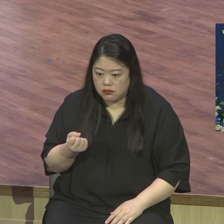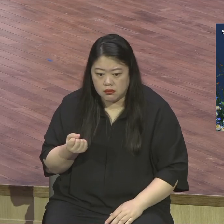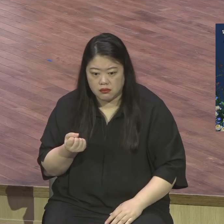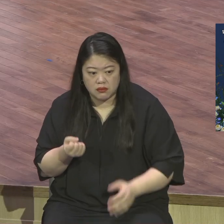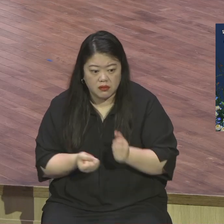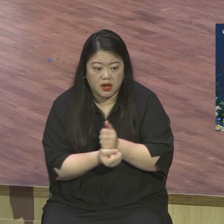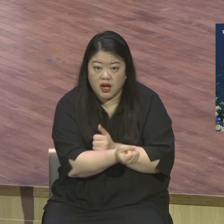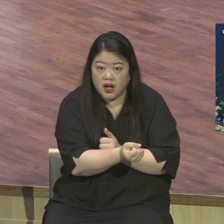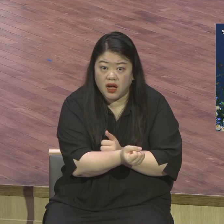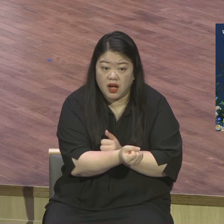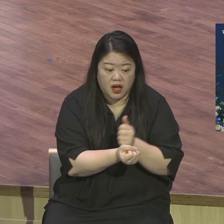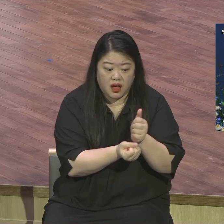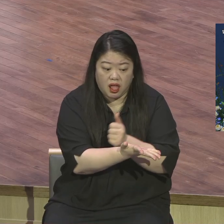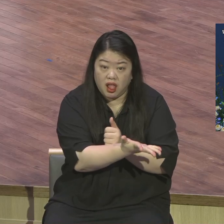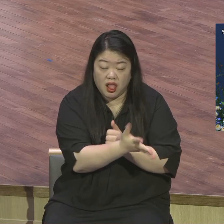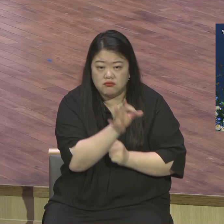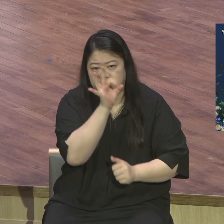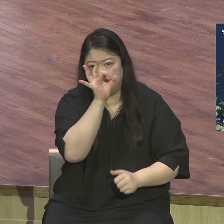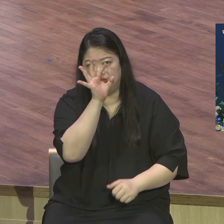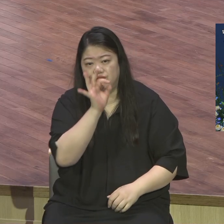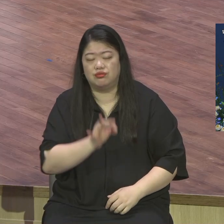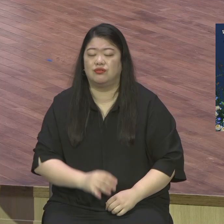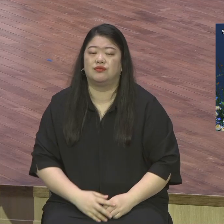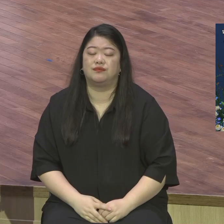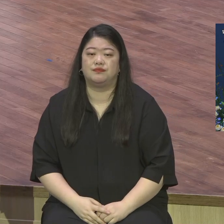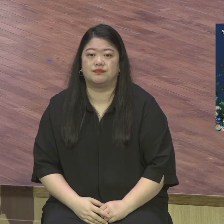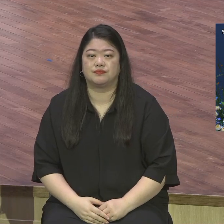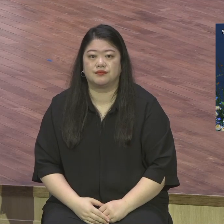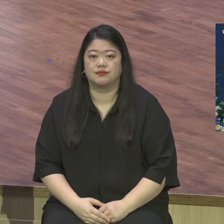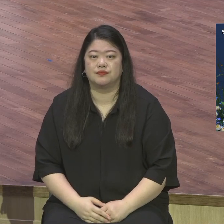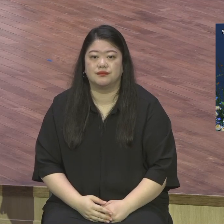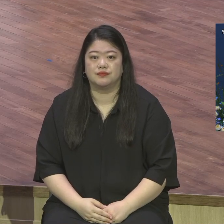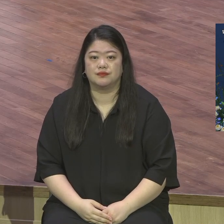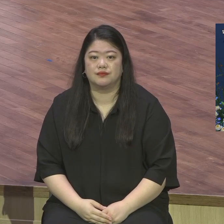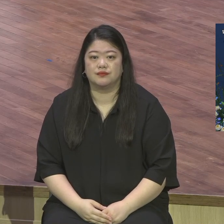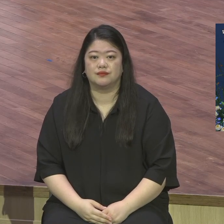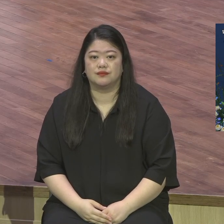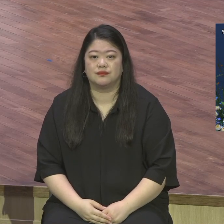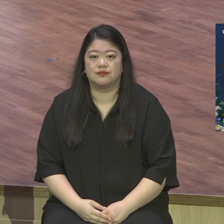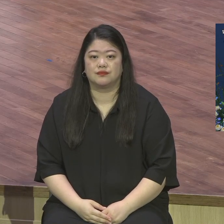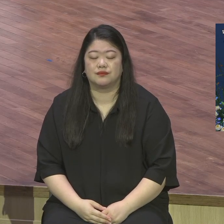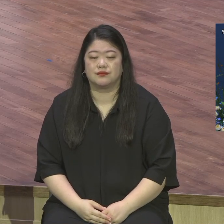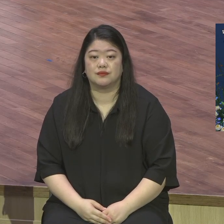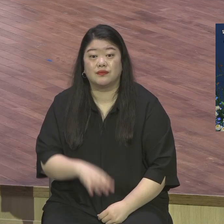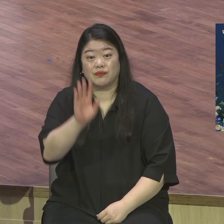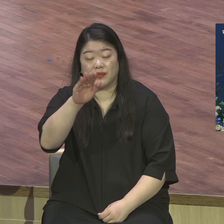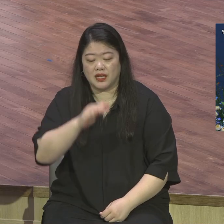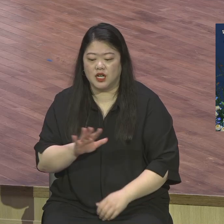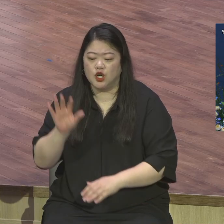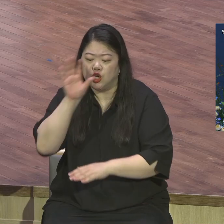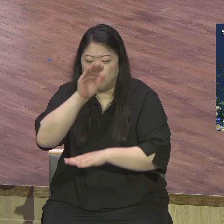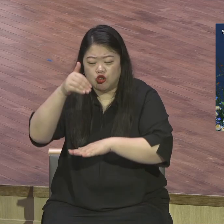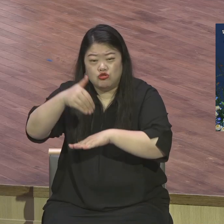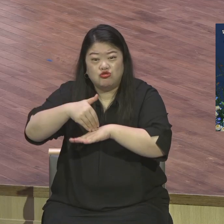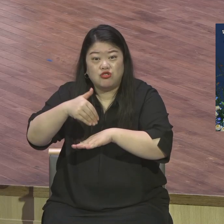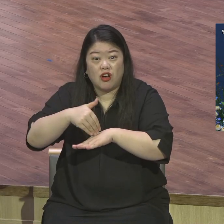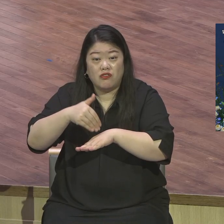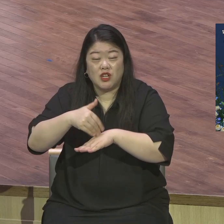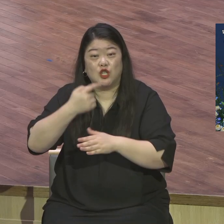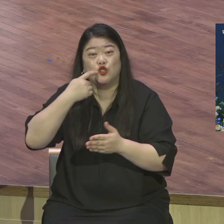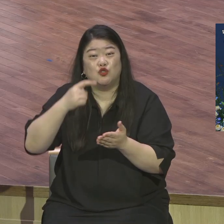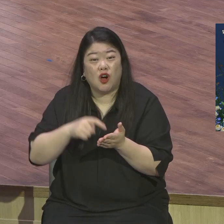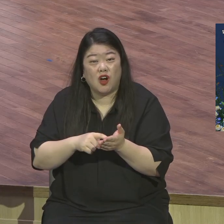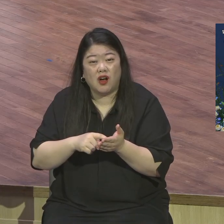받깁니다 그래서 스스로 알아서 훈련은 쉬운 게 아니에요 훈련은